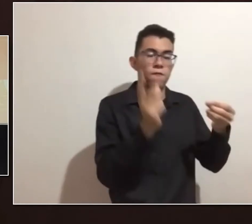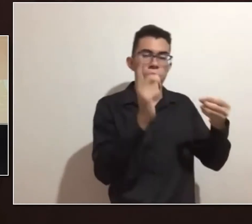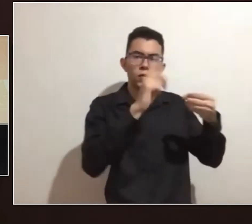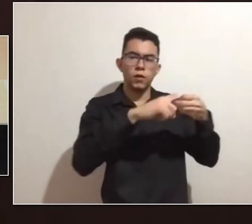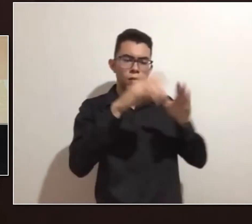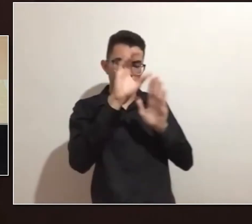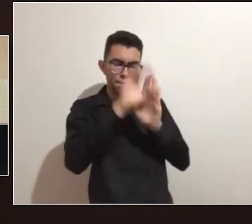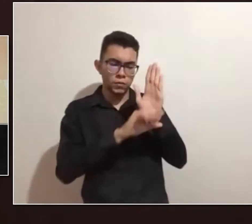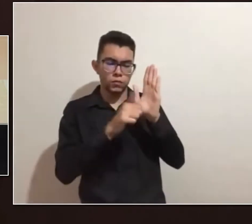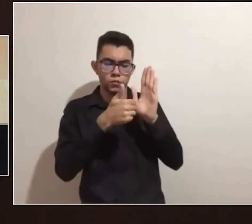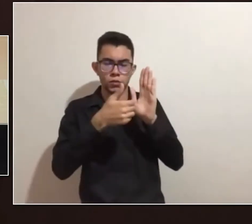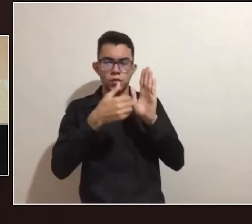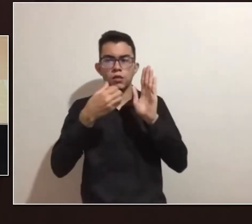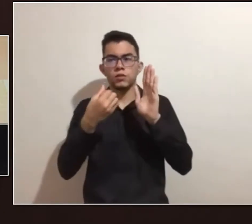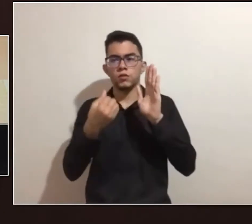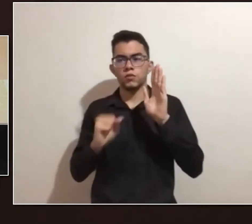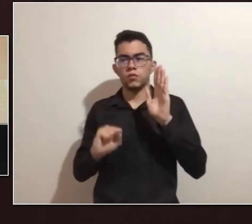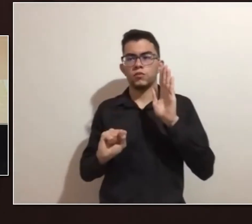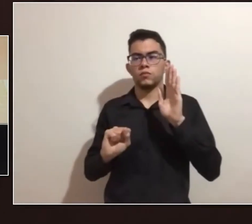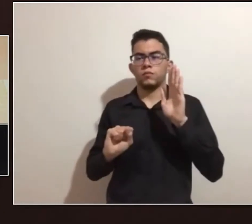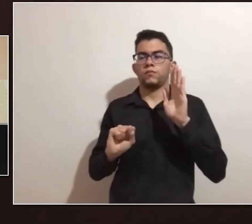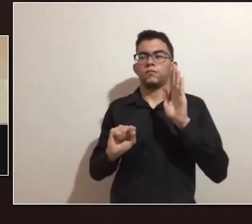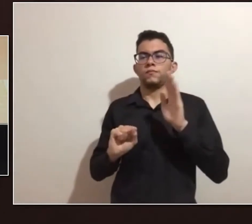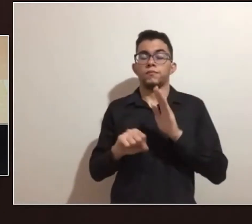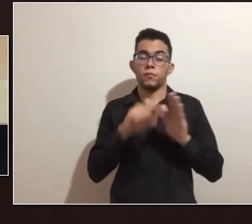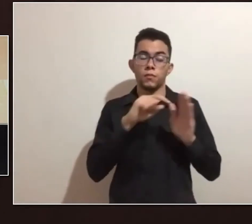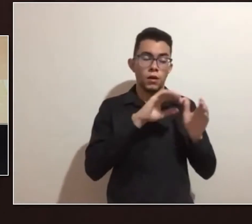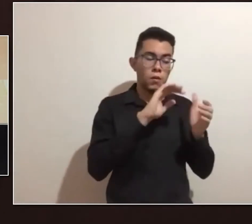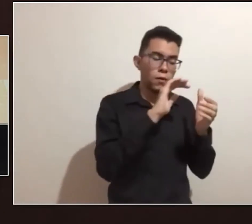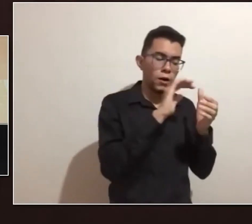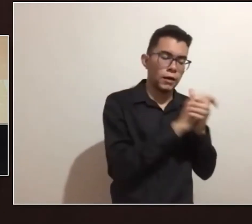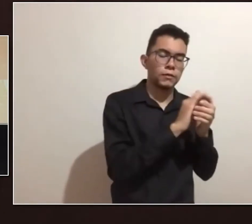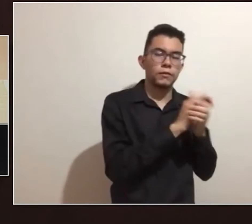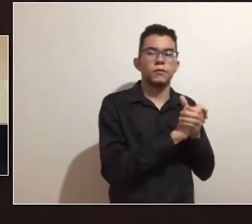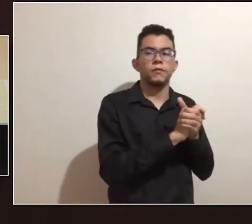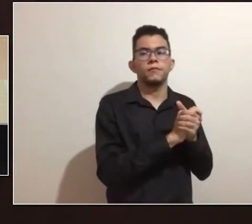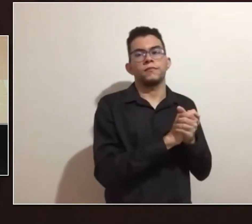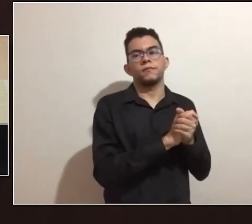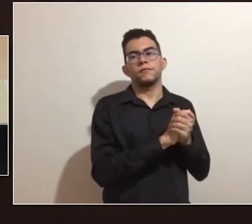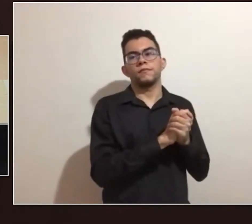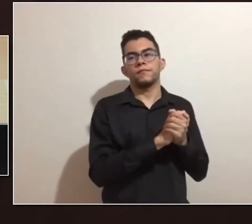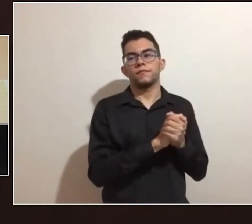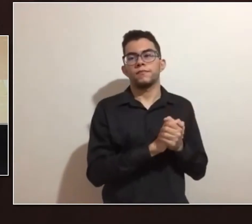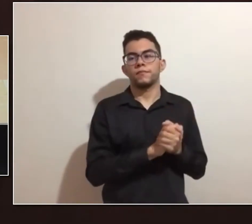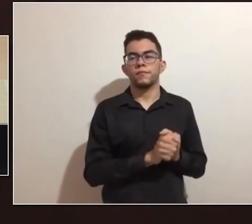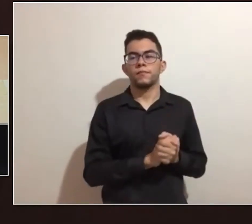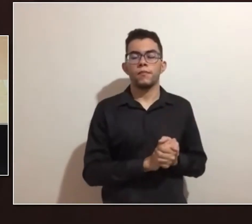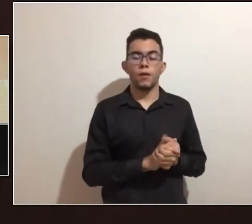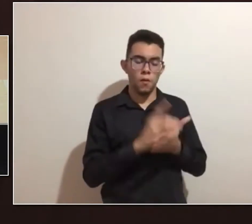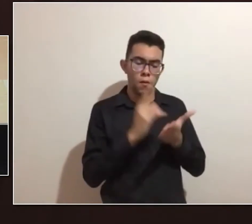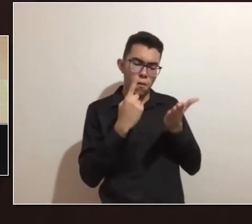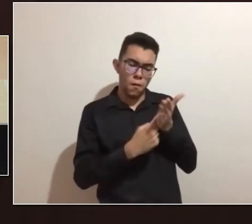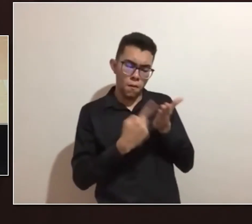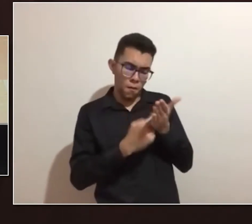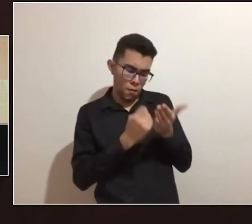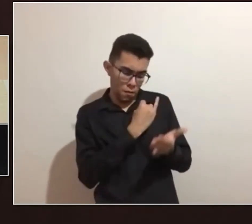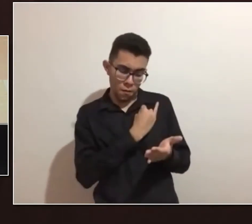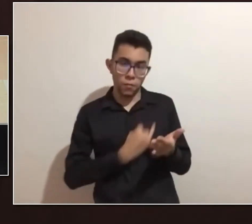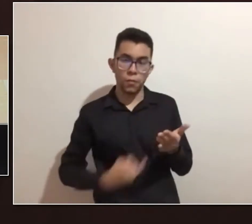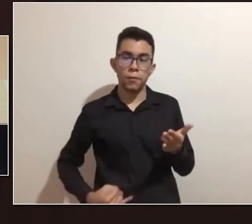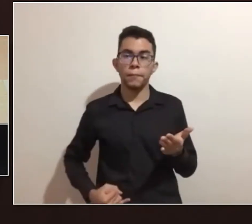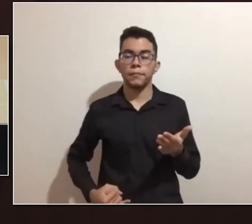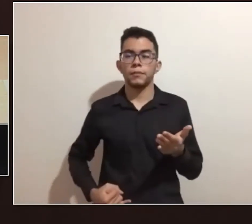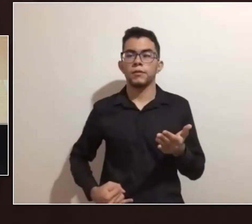Então, esse casal, eu acho que o efeito do decreto, né, do César